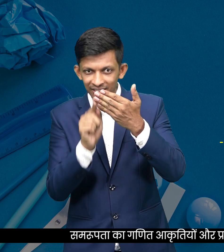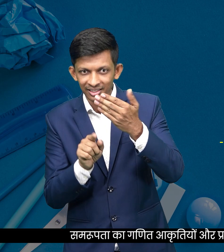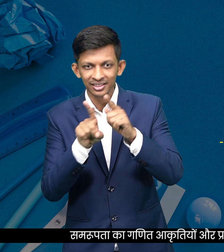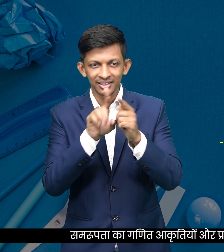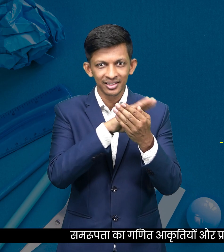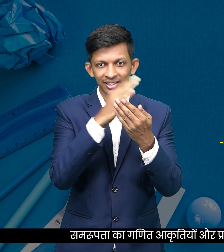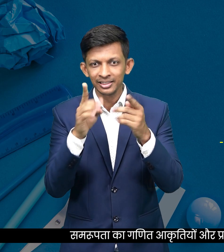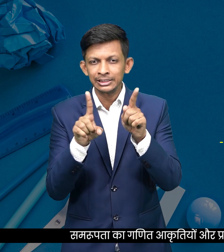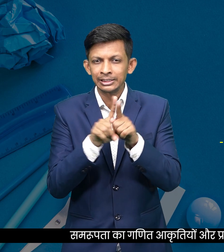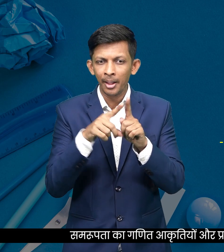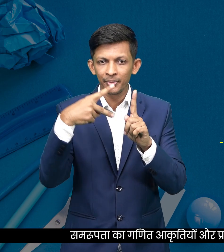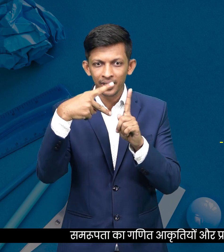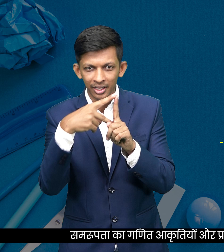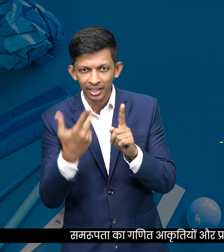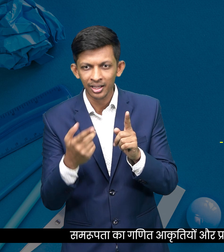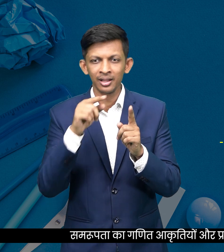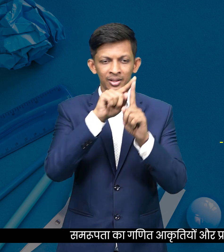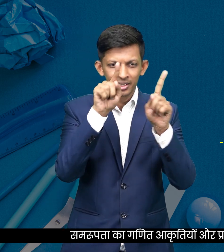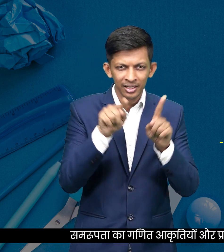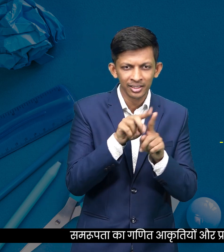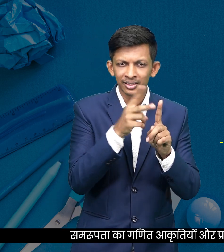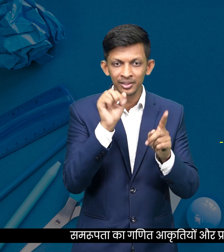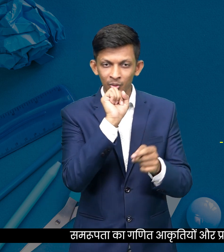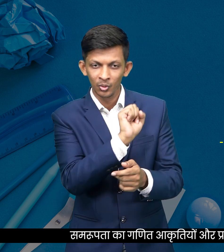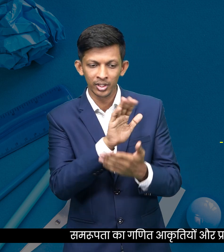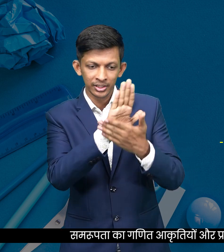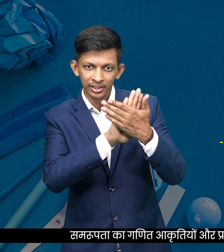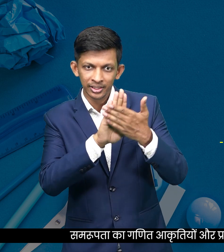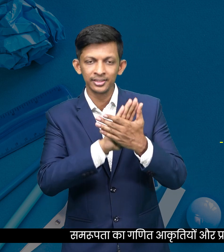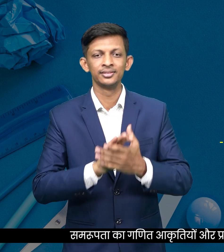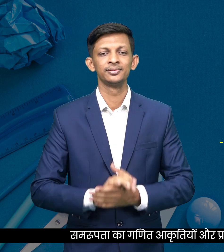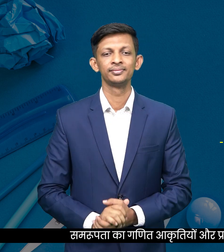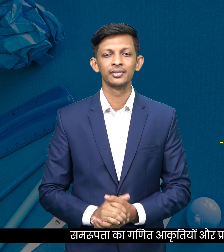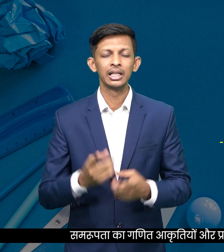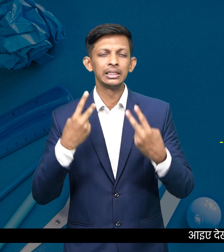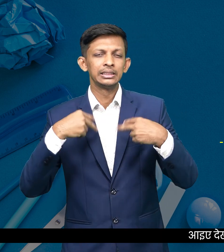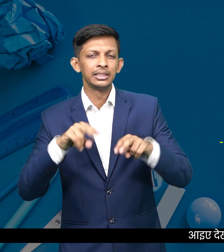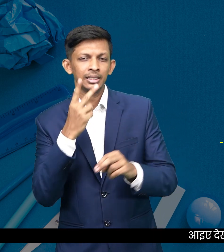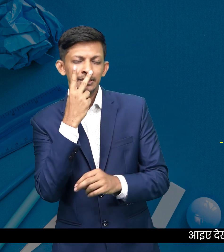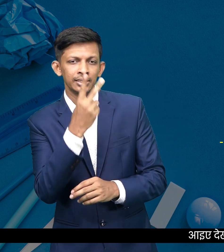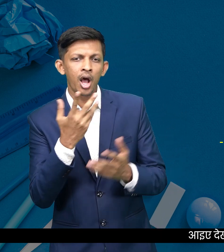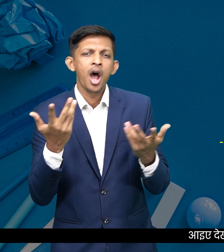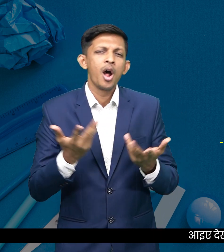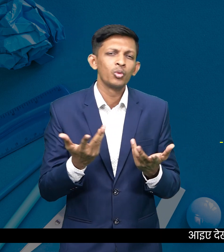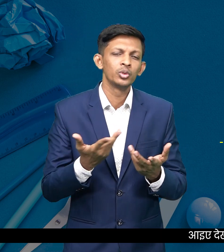और प्रतिमान का सामंजस्य स्थापित करता है। आइए देखें कि